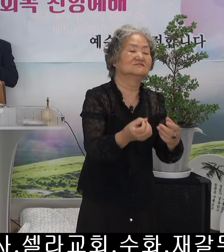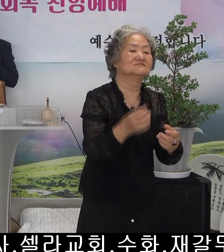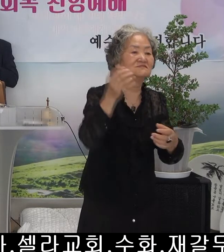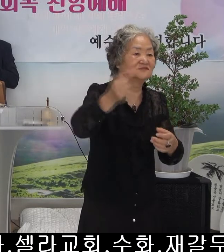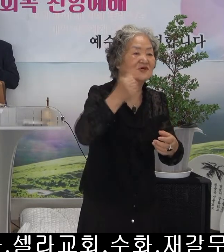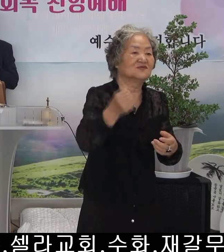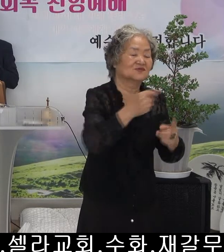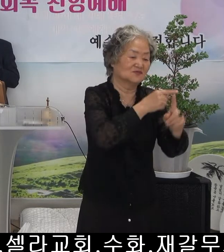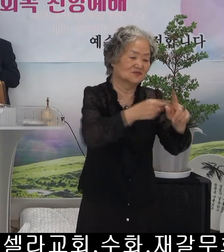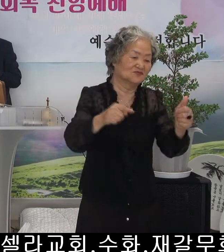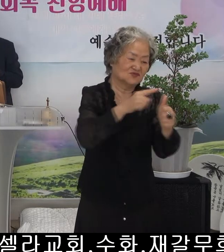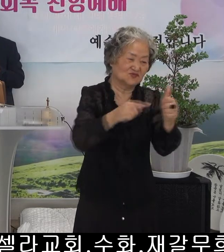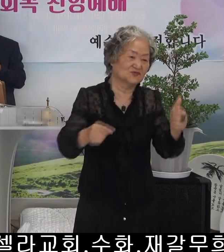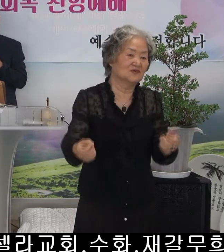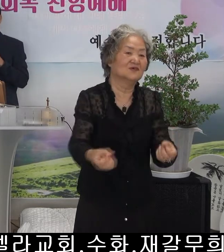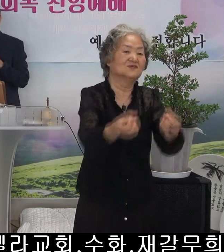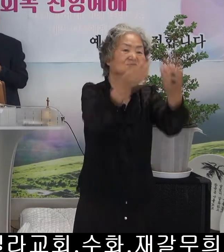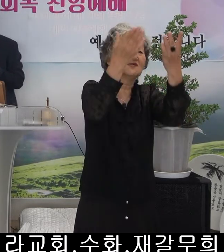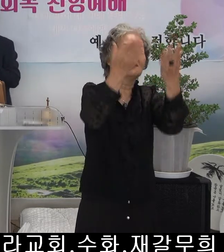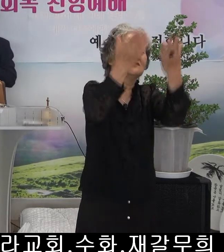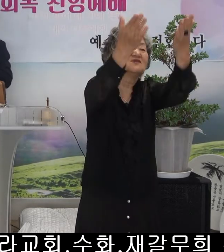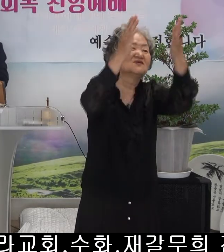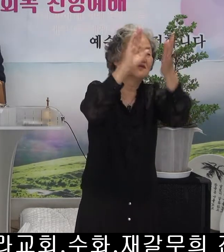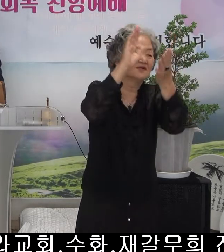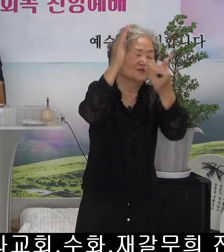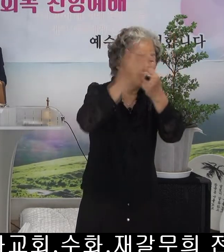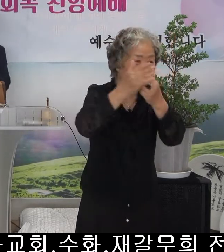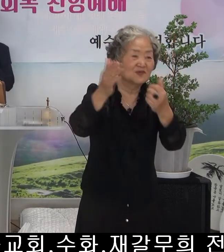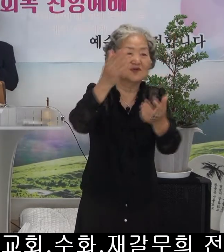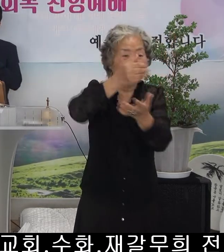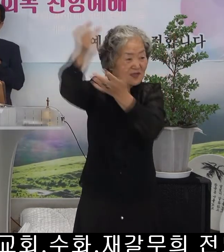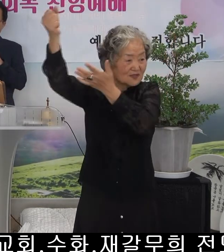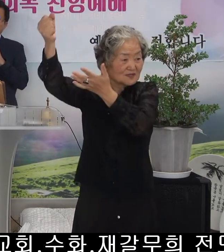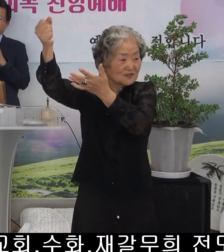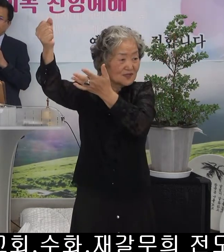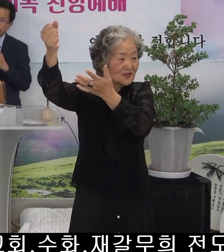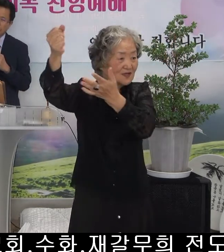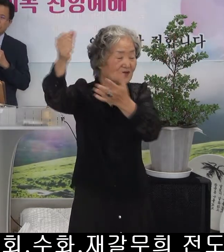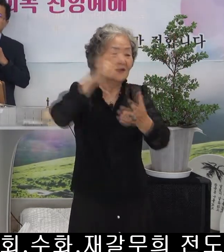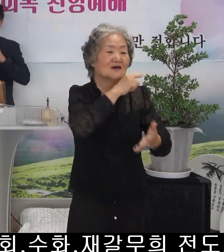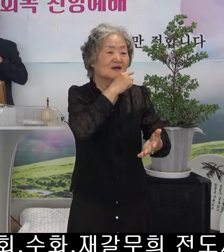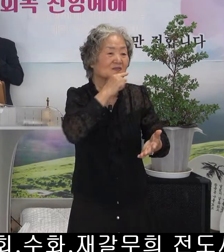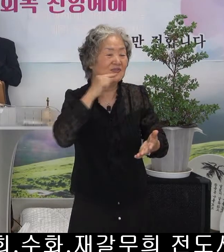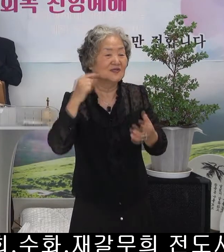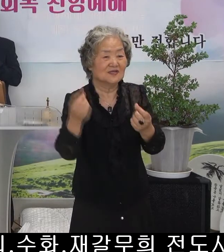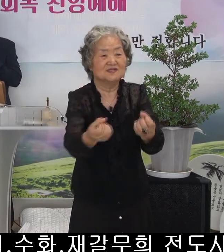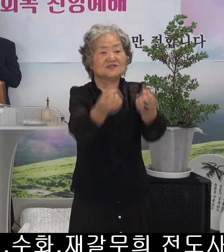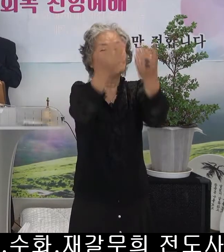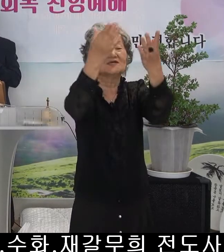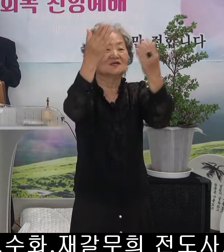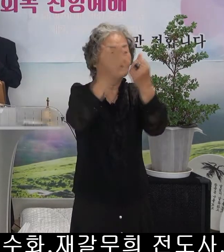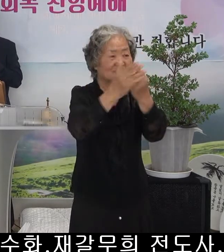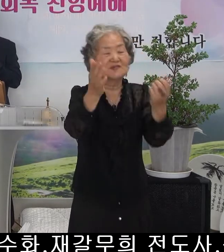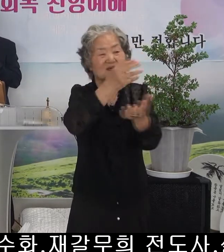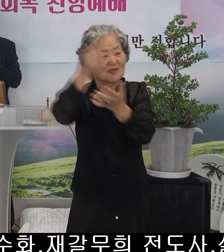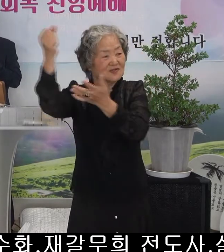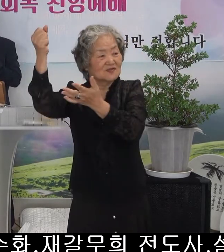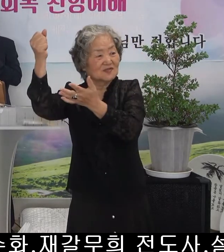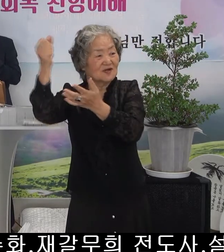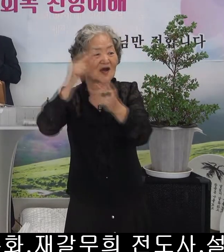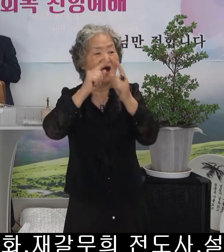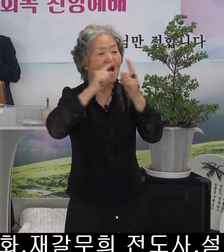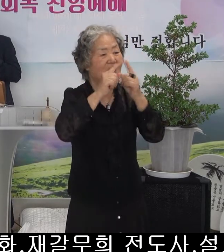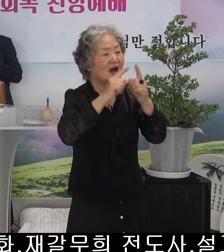말합니다. 맞습니다. 희생의 제사, 피의 제사 당연히 맞죠. 그러나 저는 다른 각도로 오늘 이 시간 여러분들에게 전하고 싶은